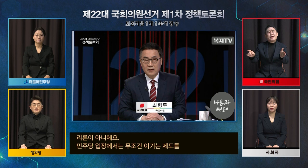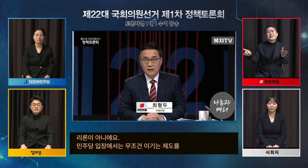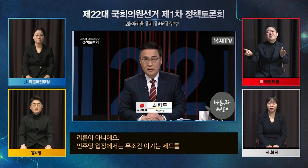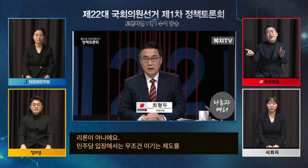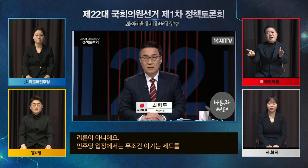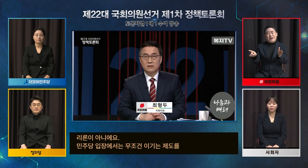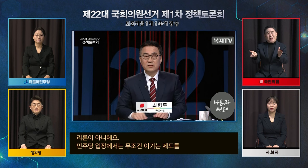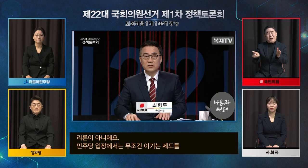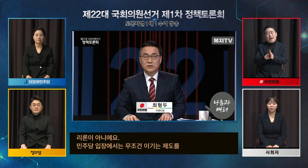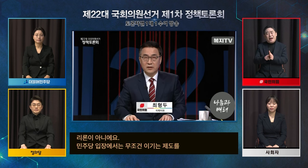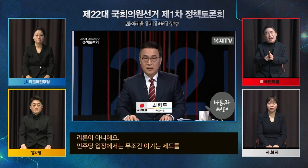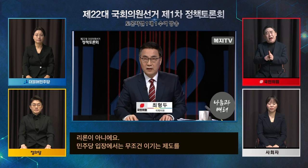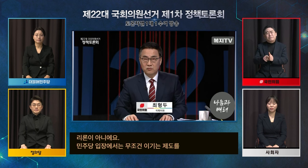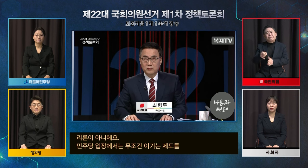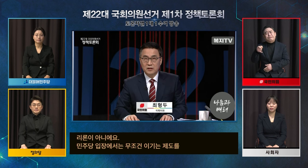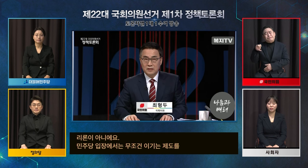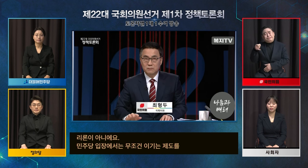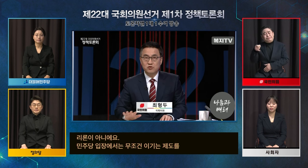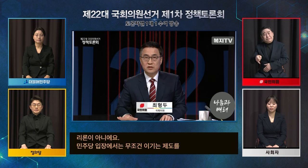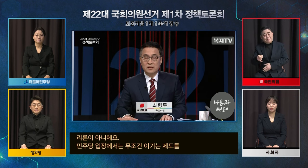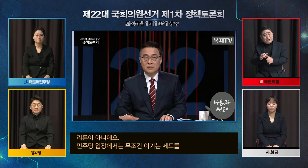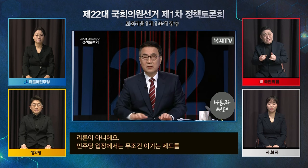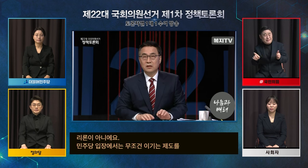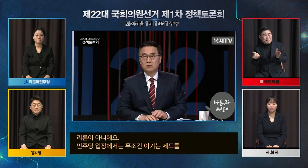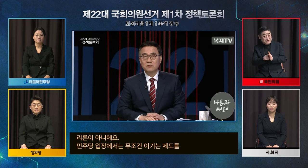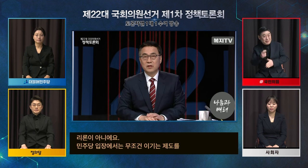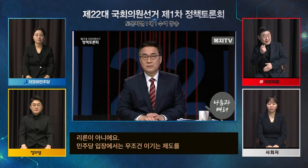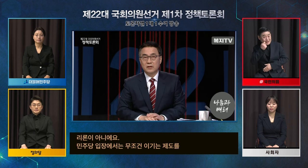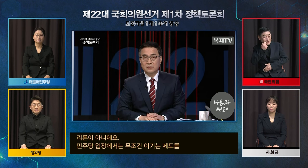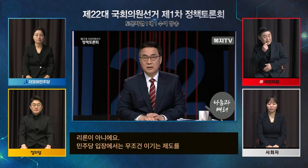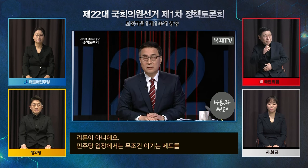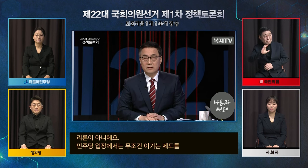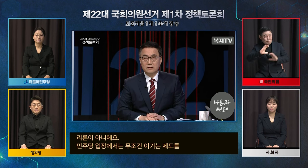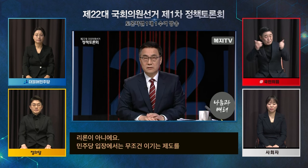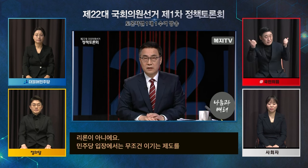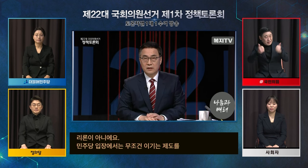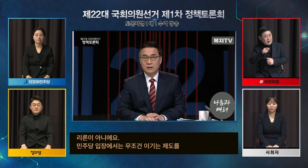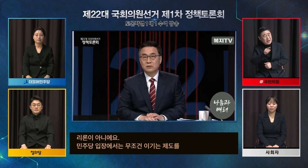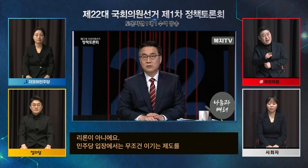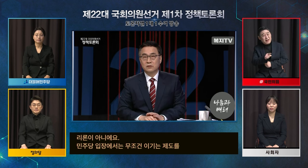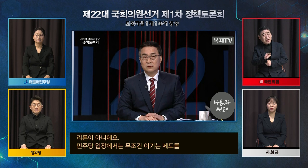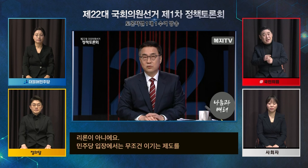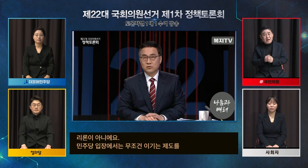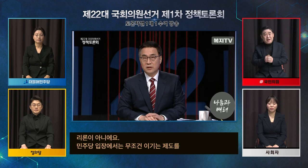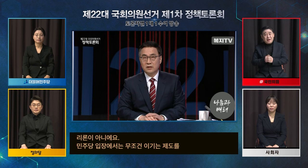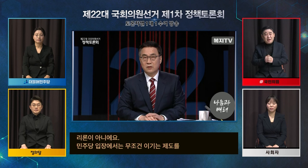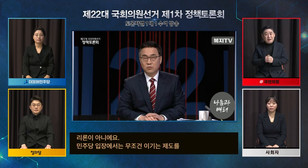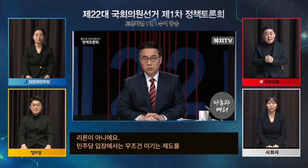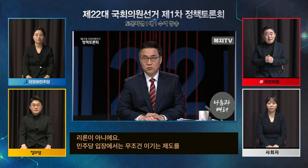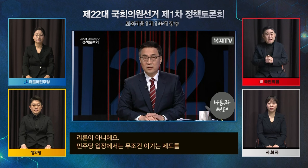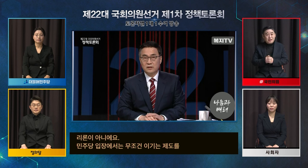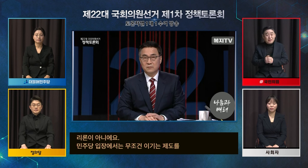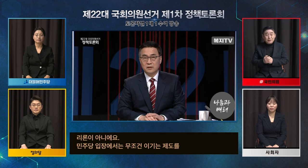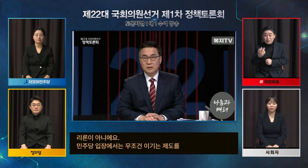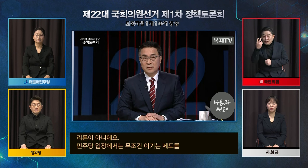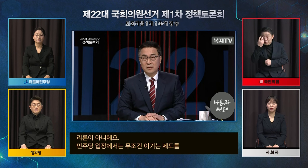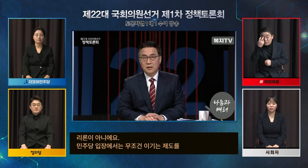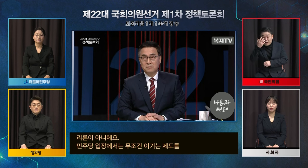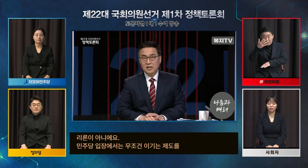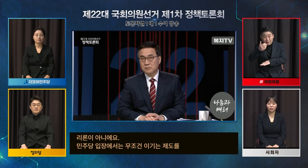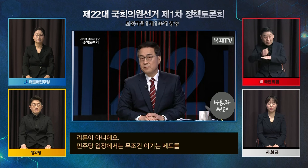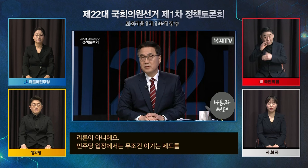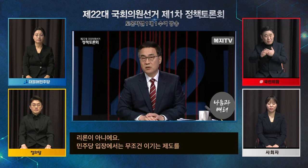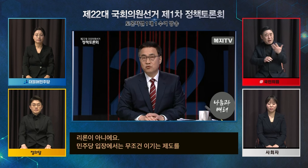신뢰를 잃어서야 국민이 가장 불신하는, 국민의 최근에 4개 여론조사 기관의 공동조사에 따르면